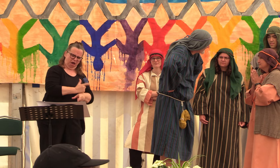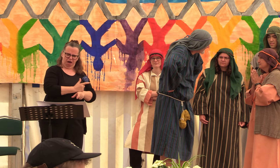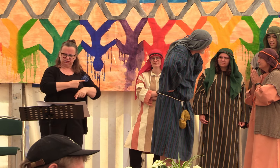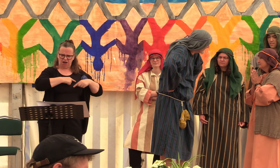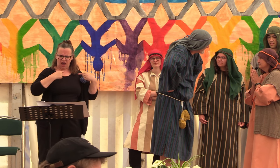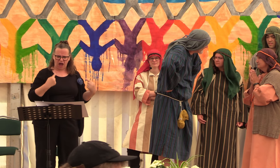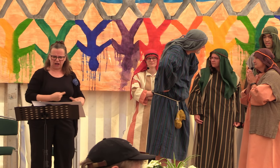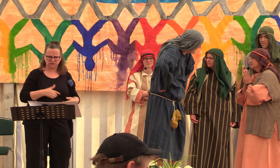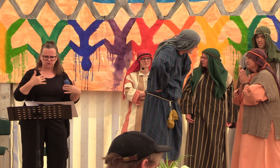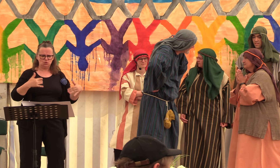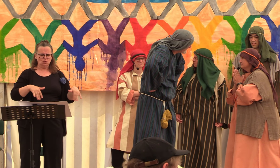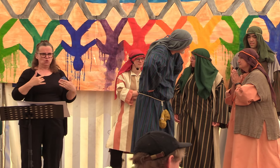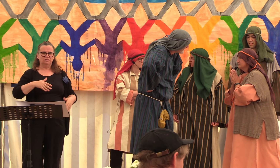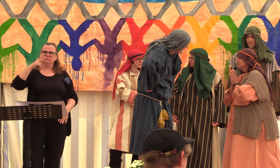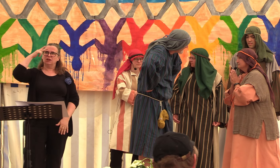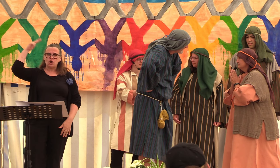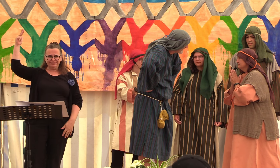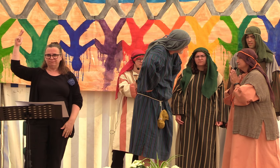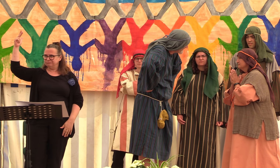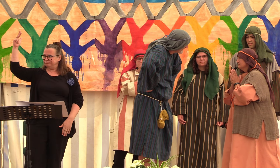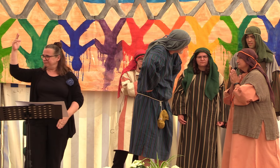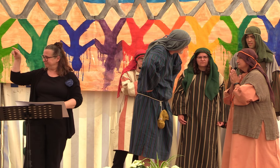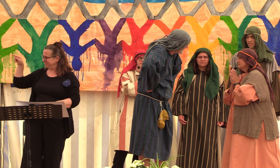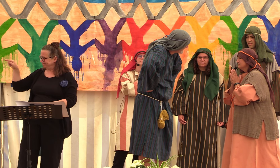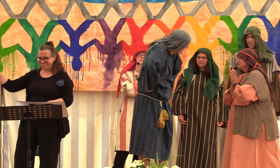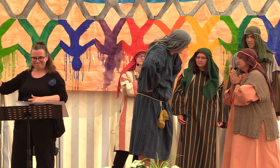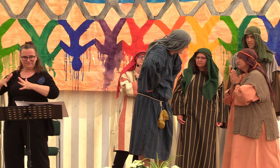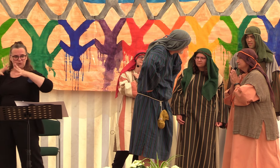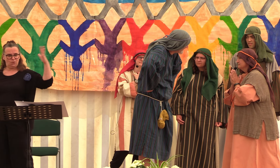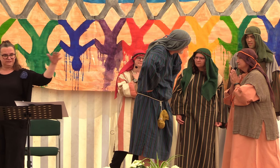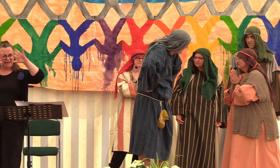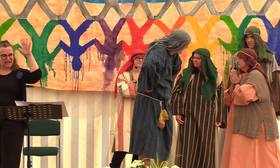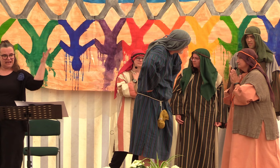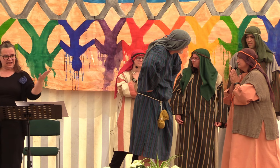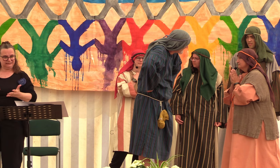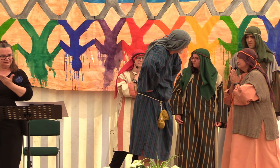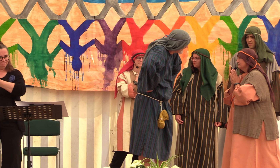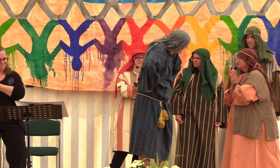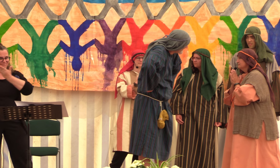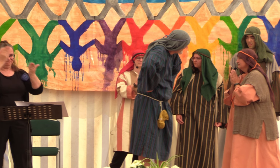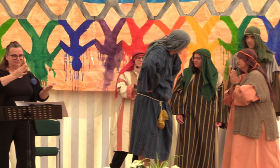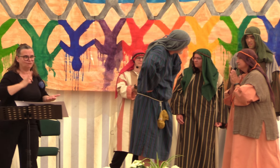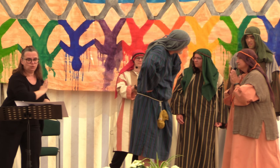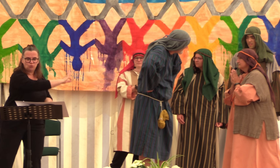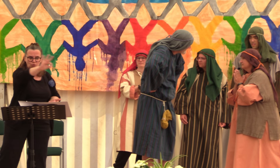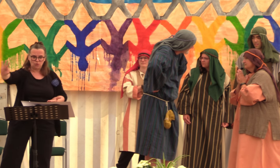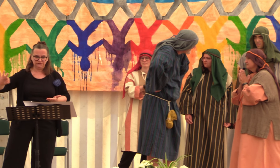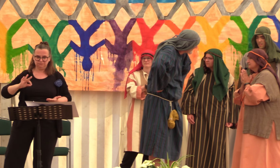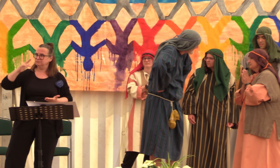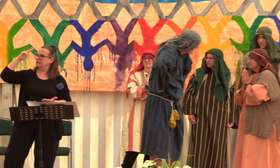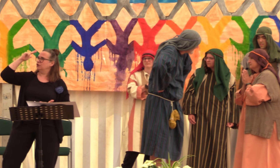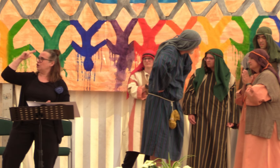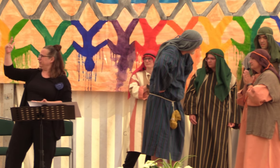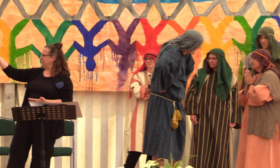Er vergibt überhaupt nicht. Er gibt nicht nach, er ist hartherzig. Aber Gott hat